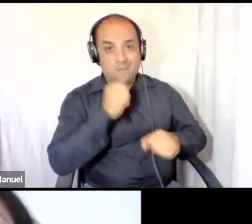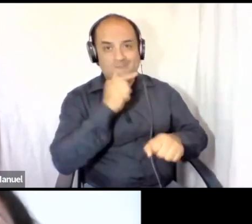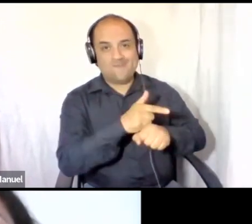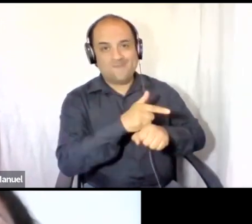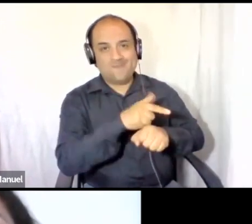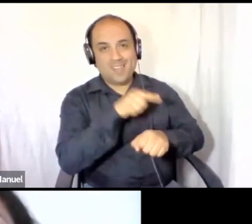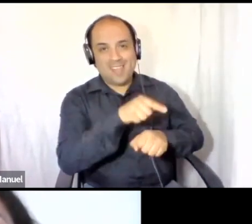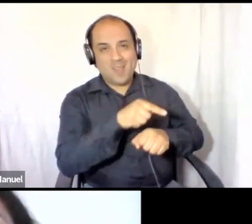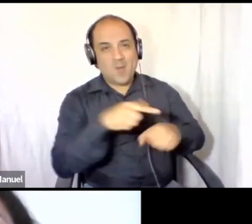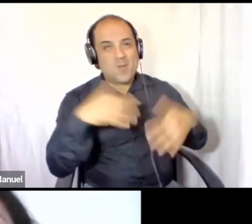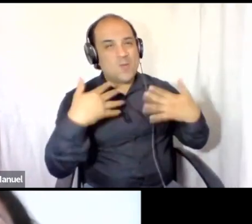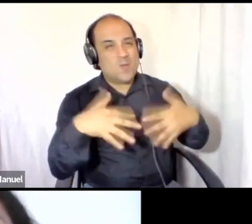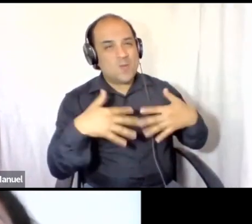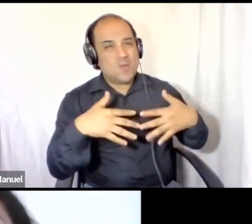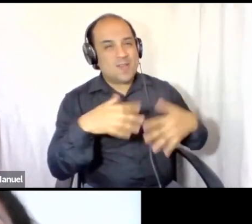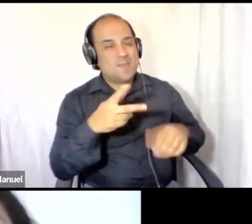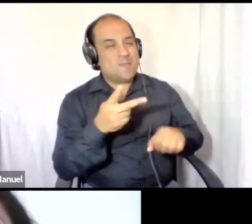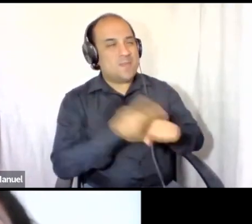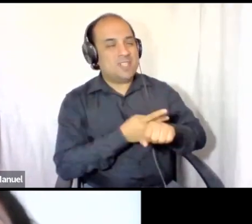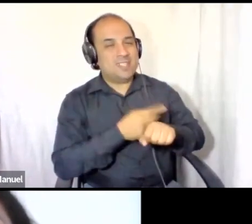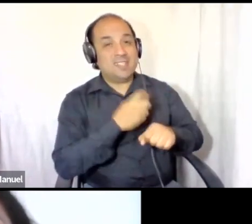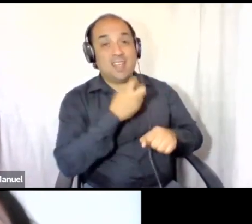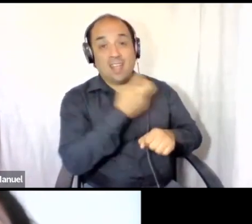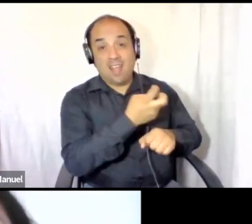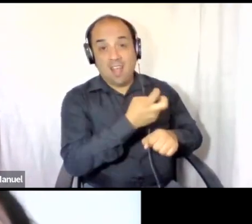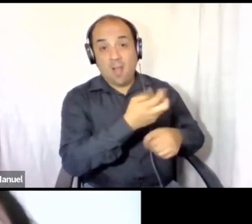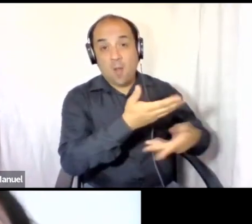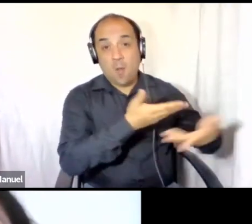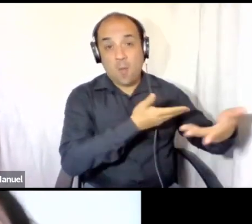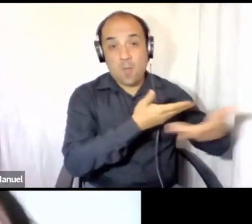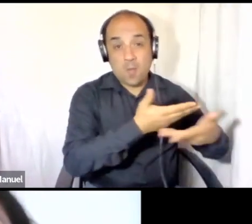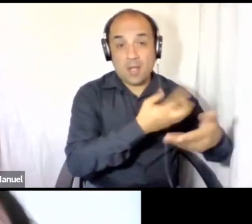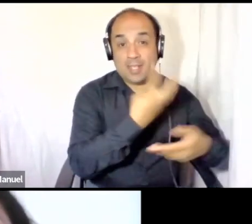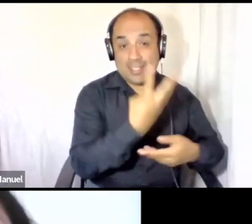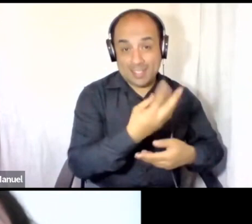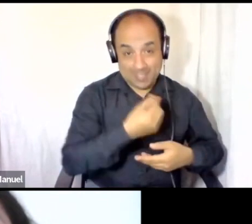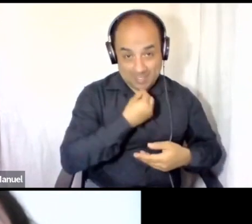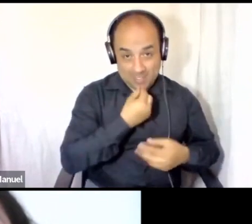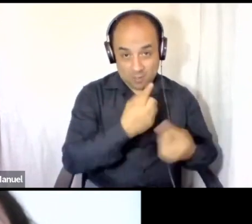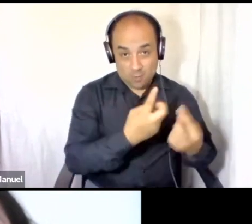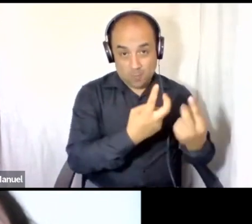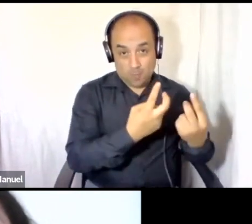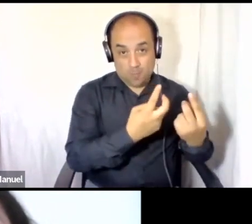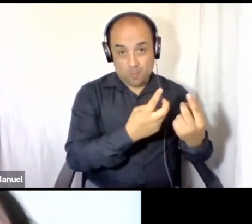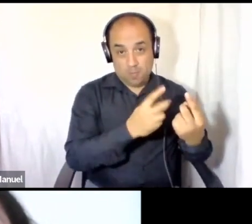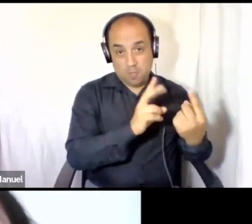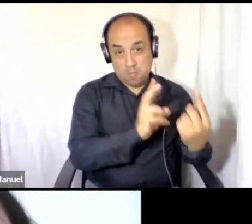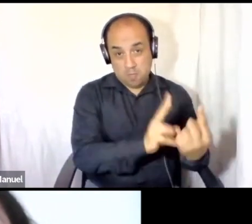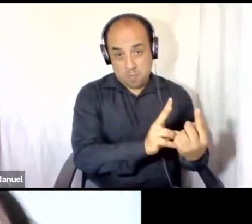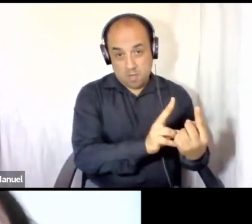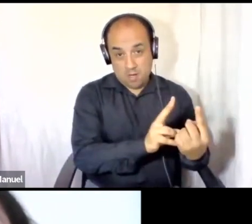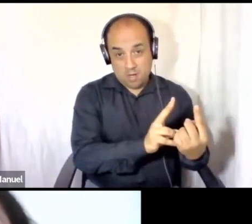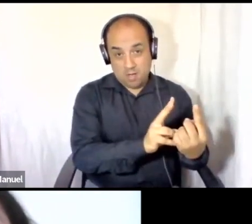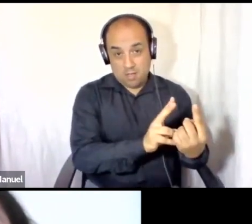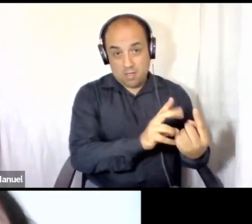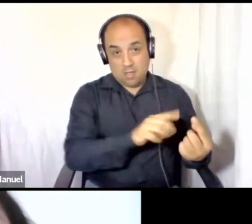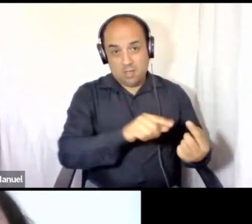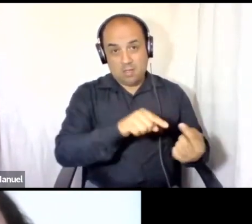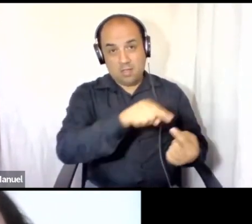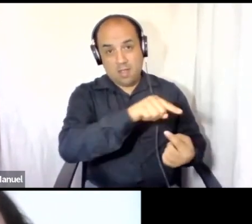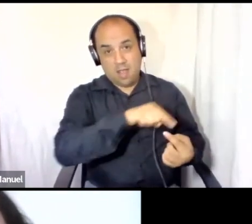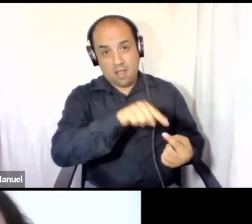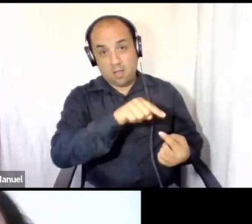sucedía, ¿no? Y era esa interacción entre tres niños que no tienen, digamos,